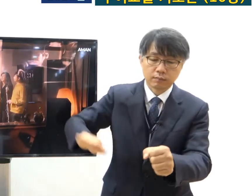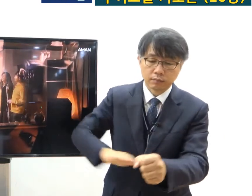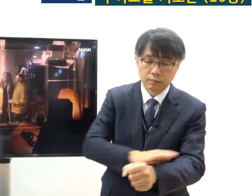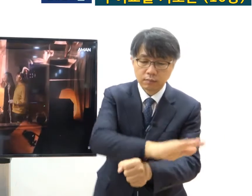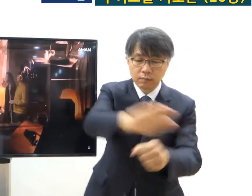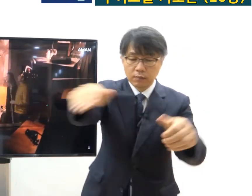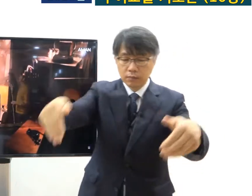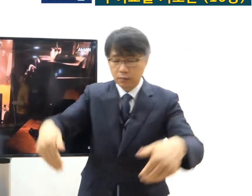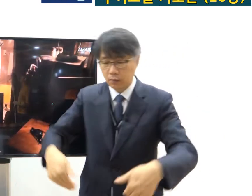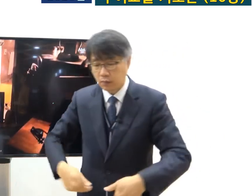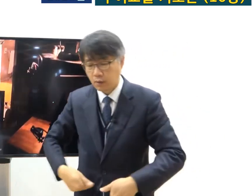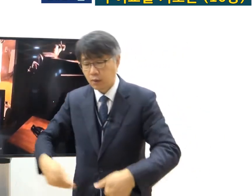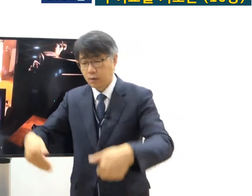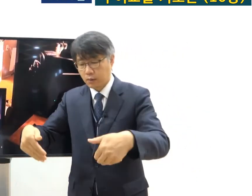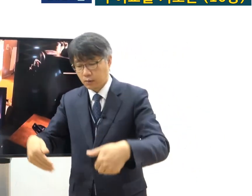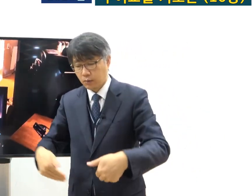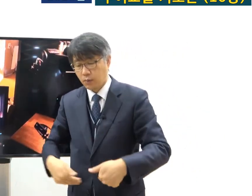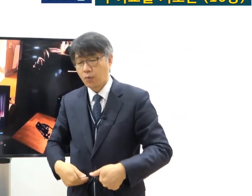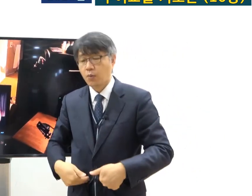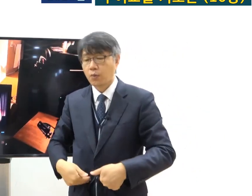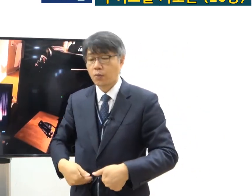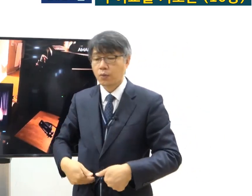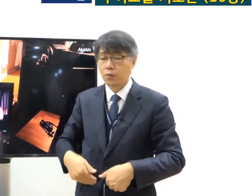사랑이 필요한 거죠